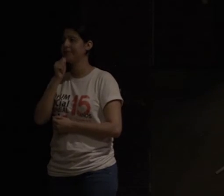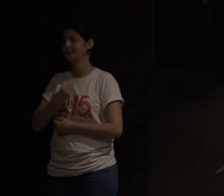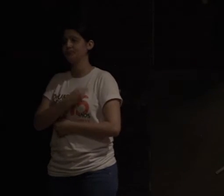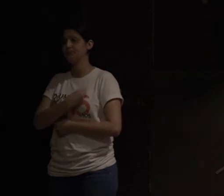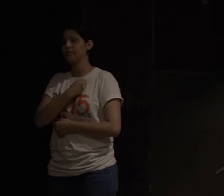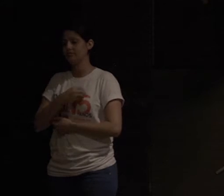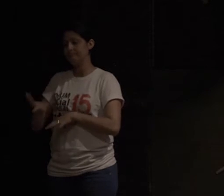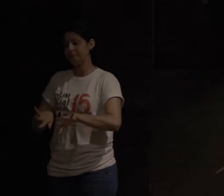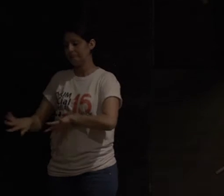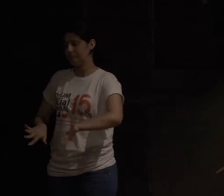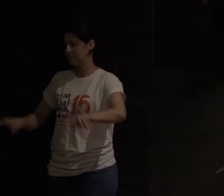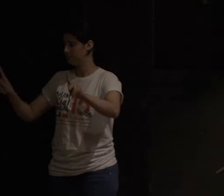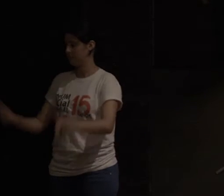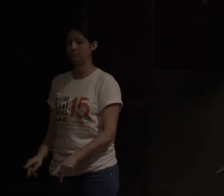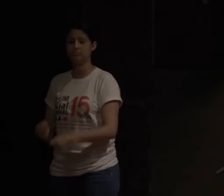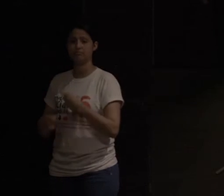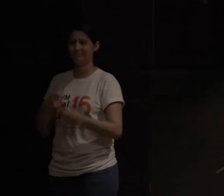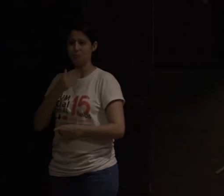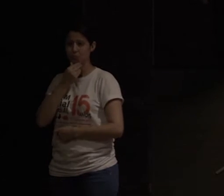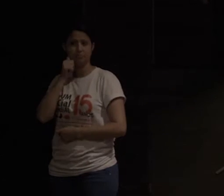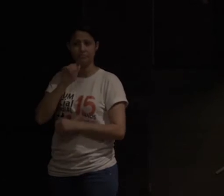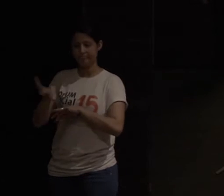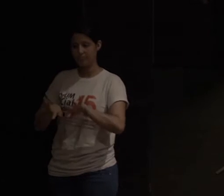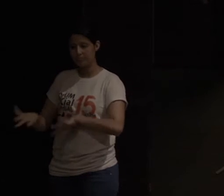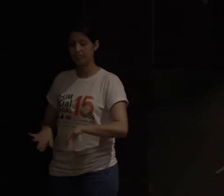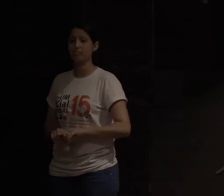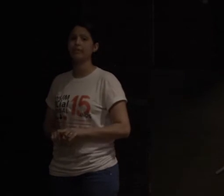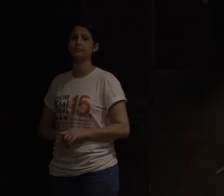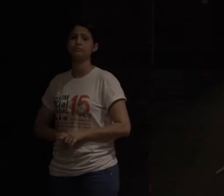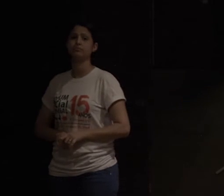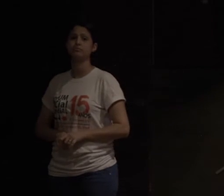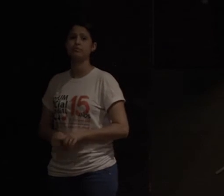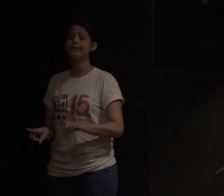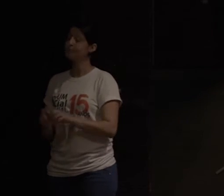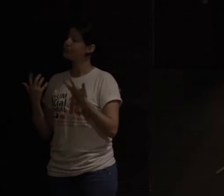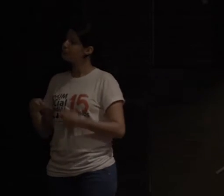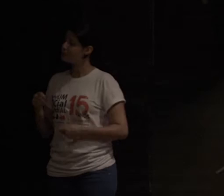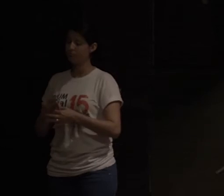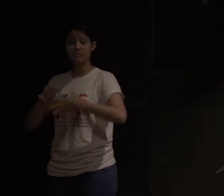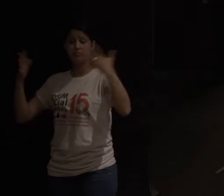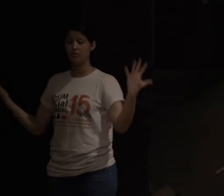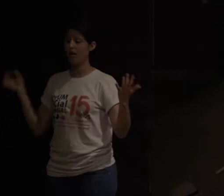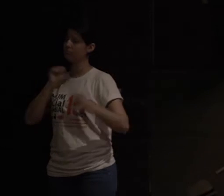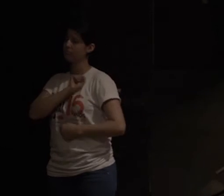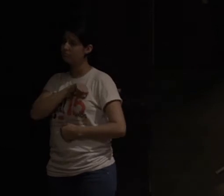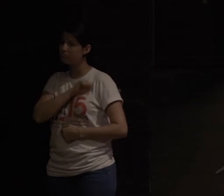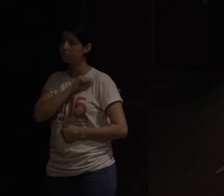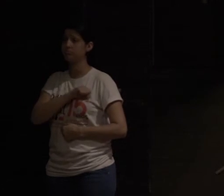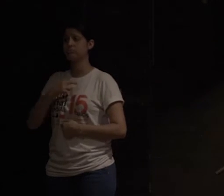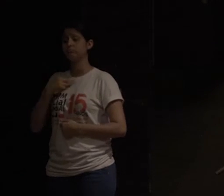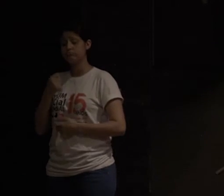dominar e até inclusivamente no nosso fórum nós ainda não fomos capazes de nos libertar de tudo isso, apesar dos